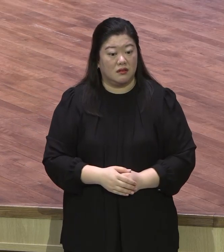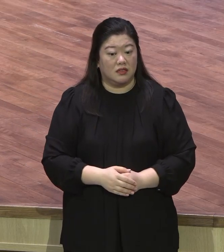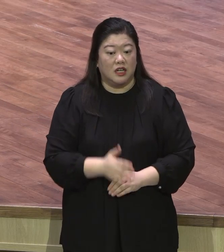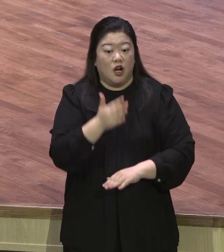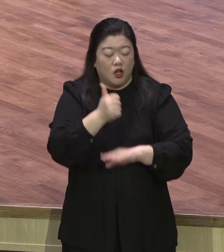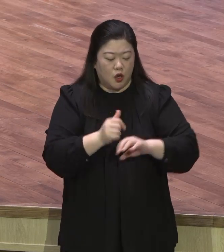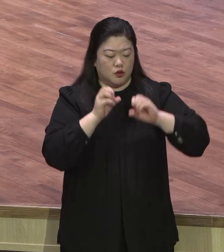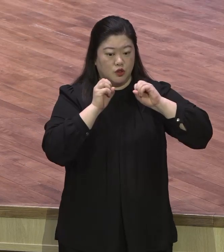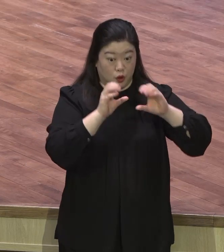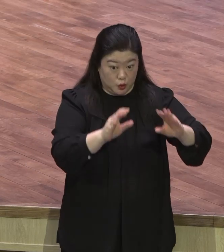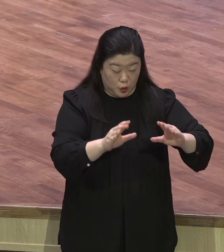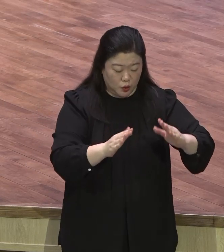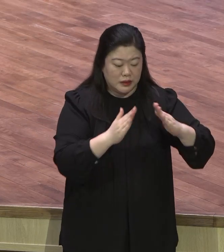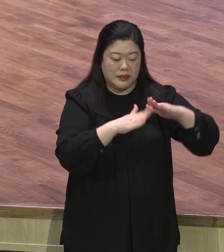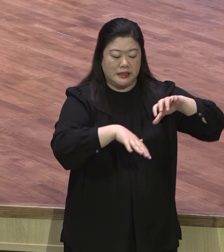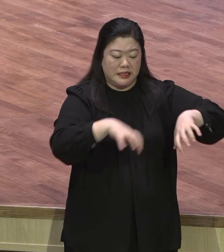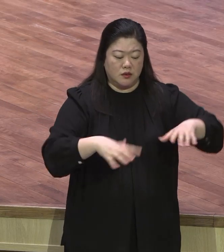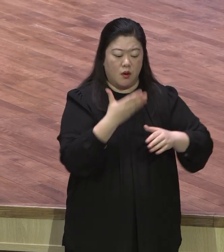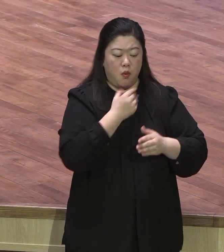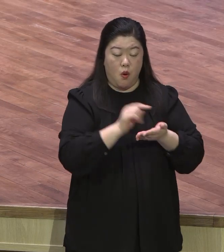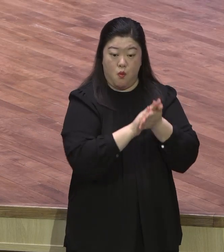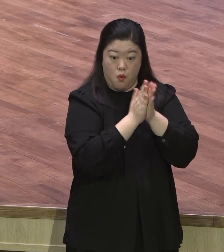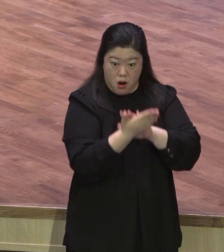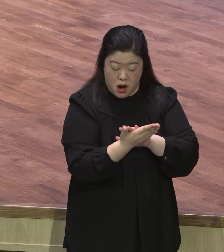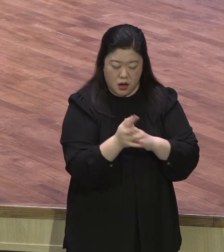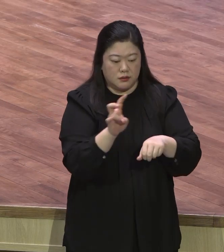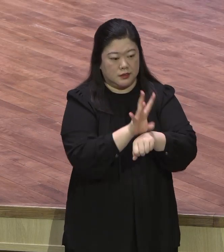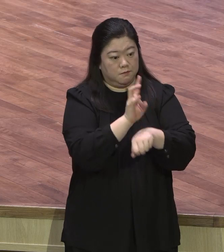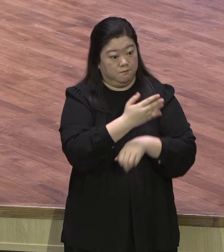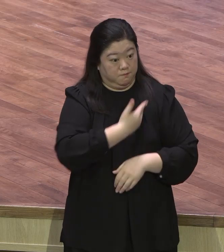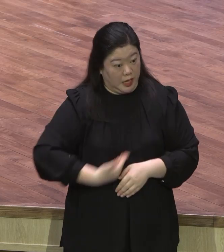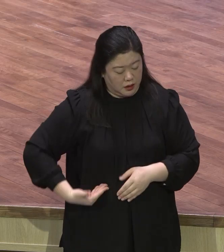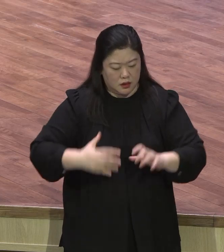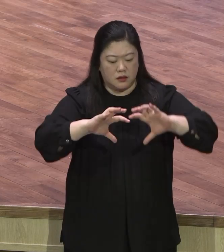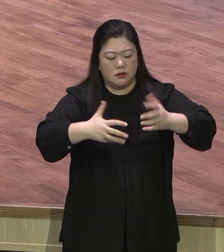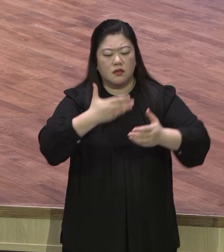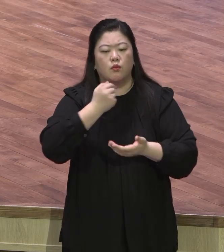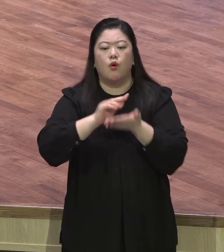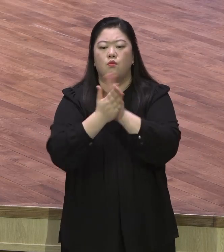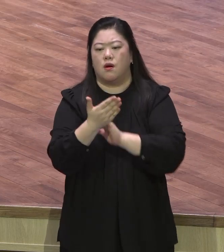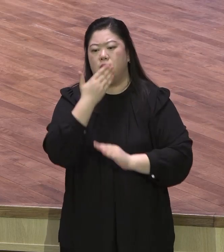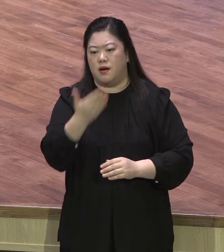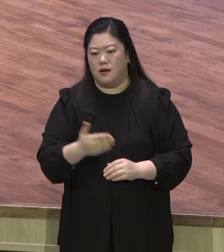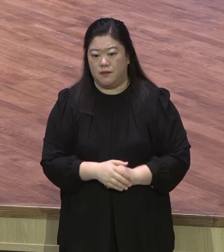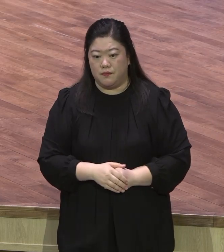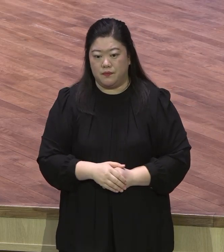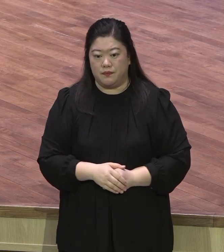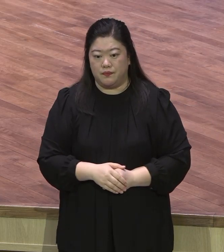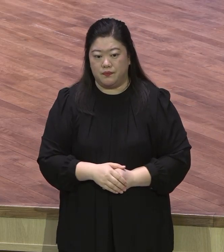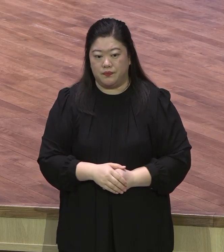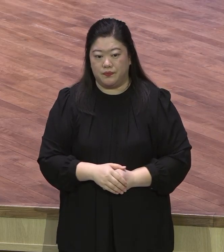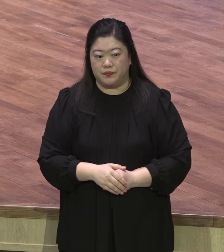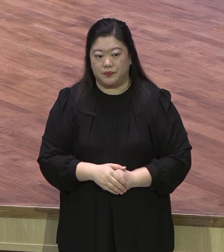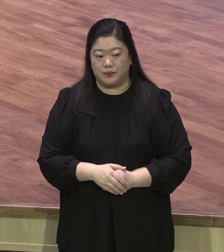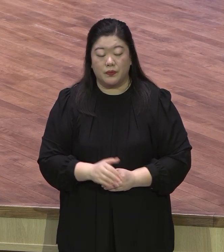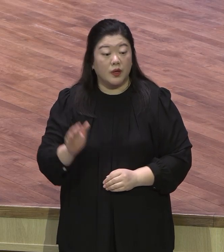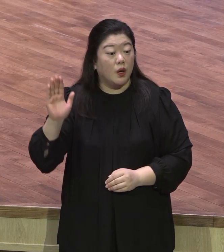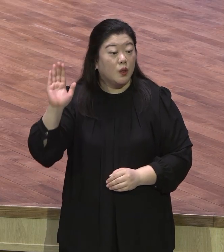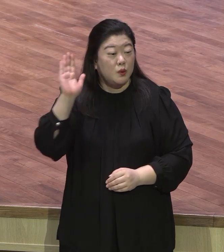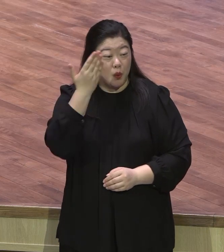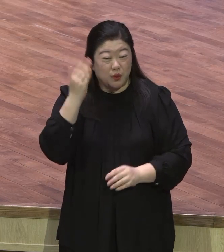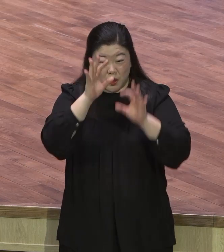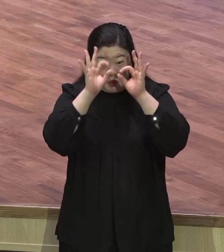그것이 24제자 지금 현장에 답이 없어서 그래요 No answer 세상